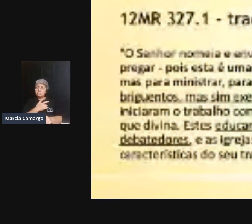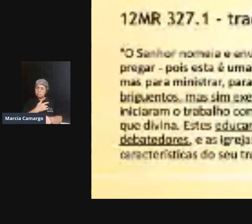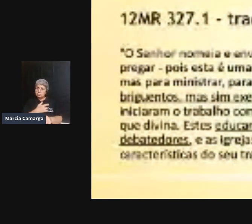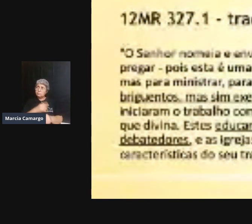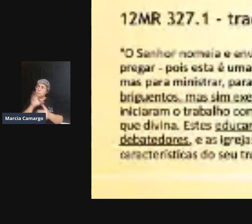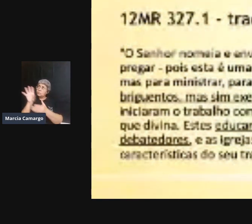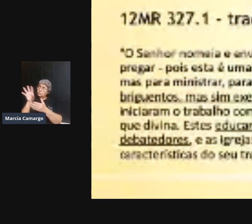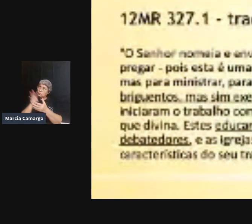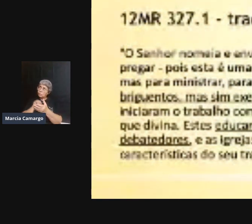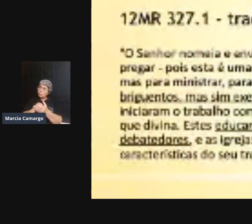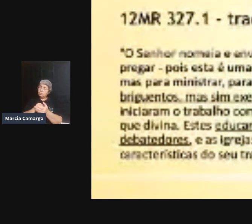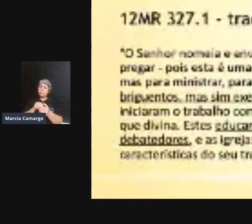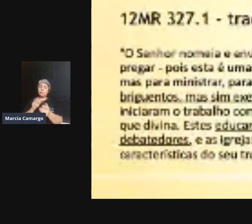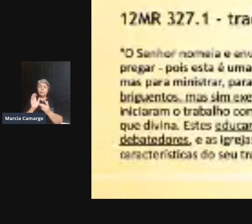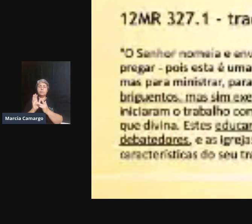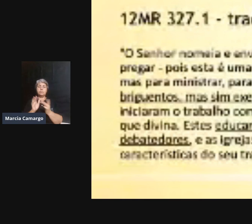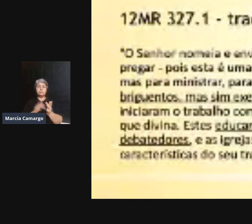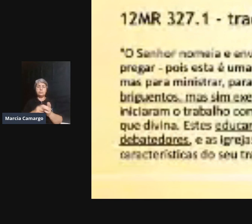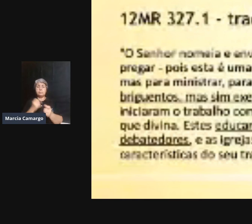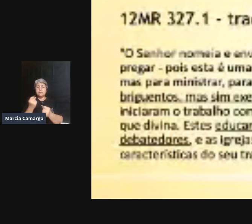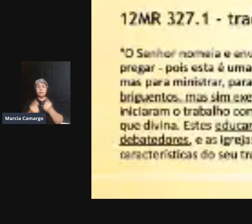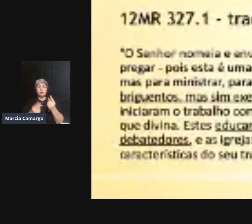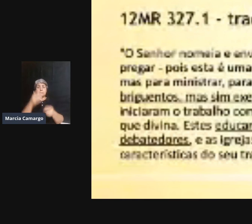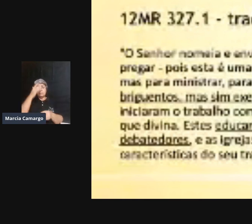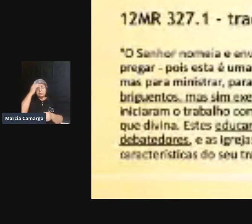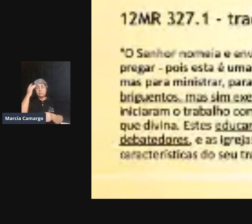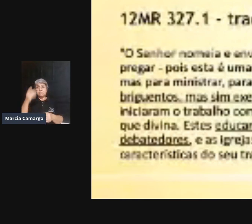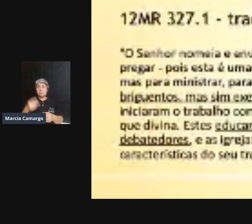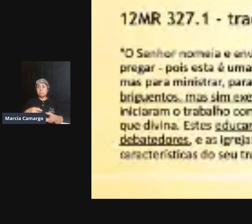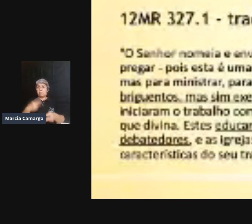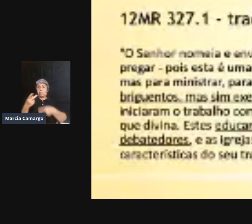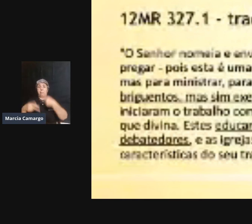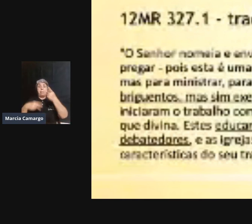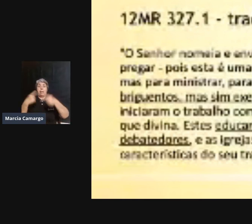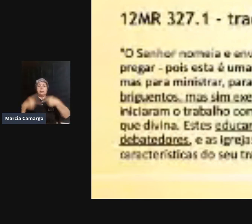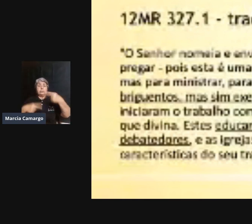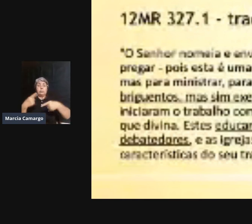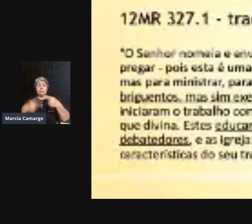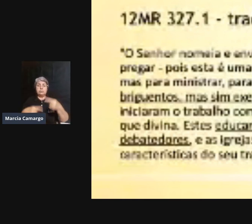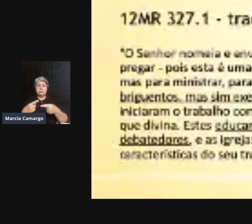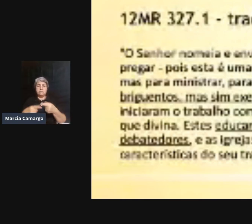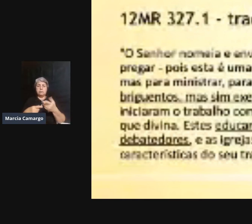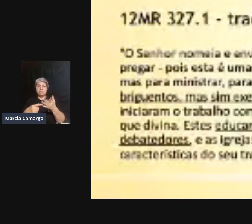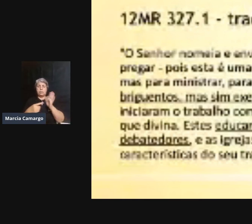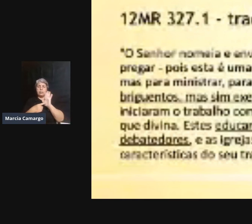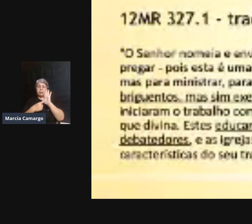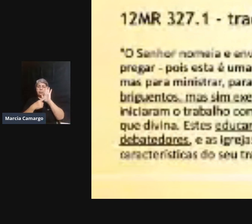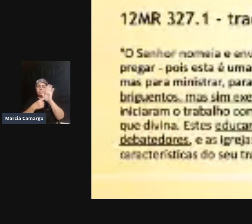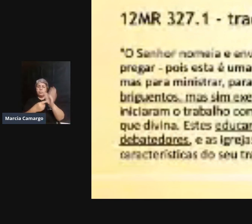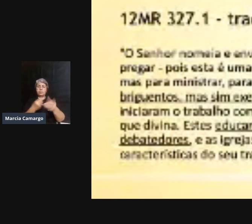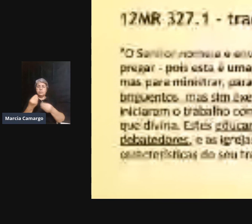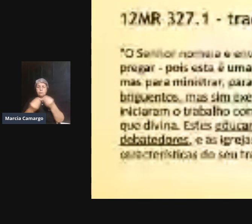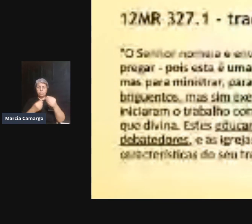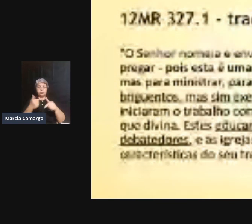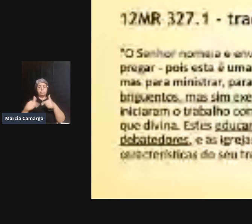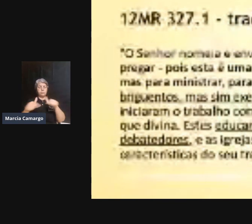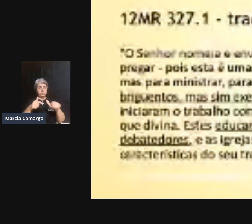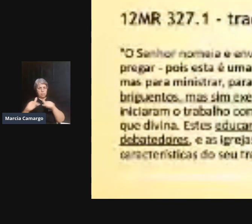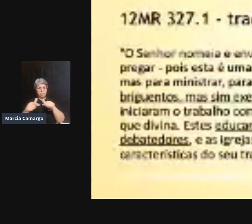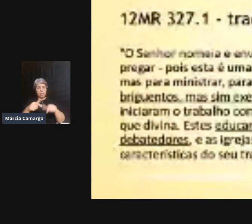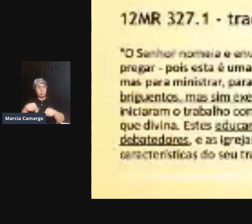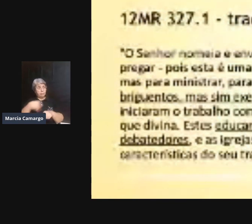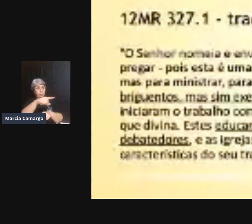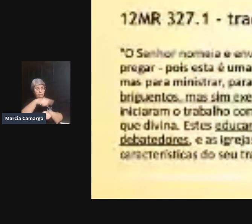como debatedores, e as igrejas, sob seus cuidados, mostram as características do seu trabalho. Eles não estavam